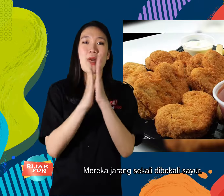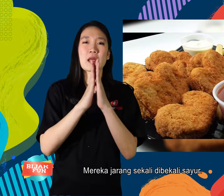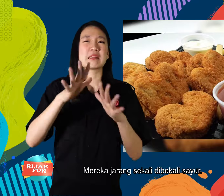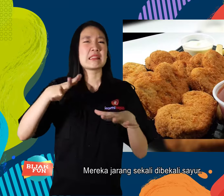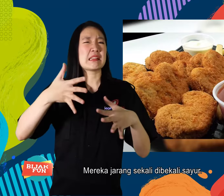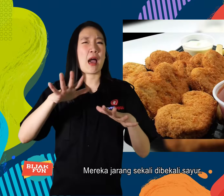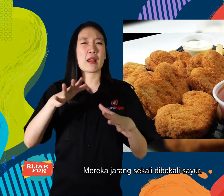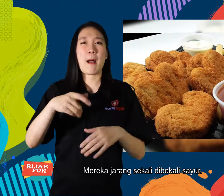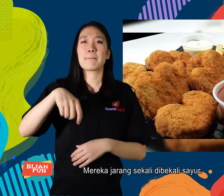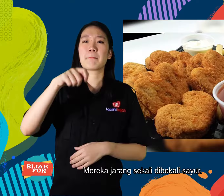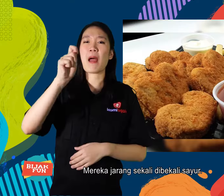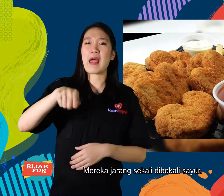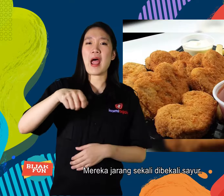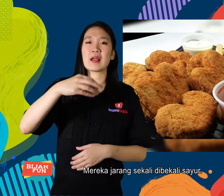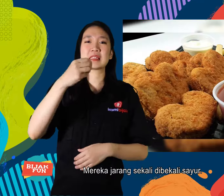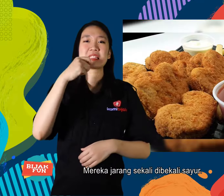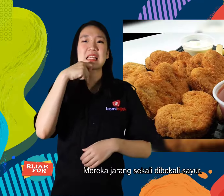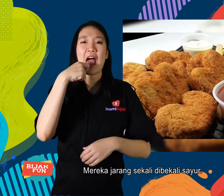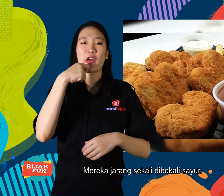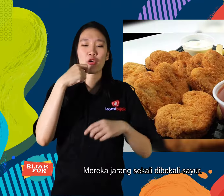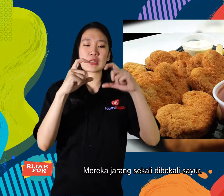Mereka jarang sekali dibekali sayur.